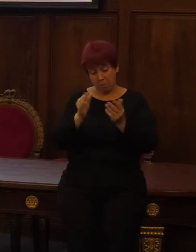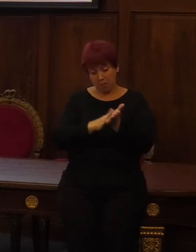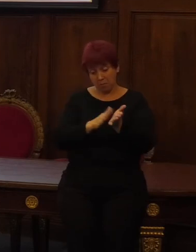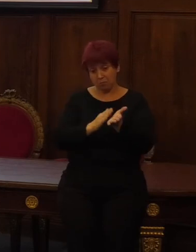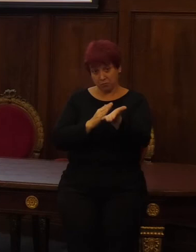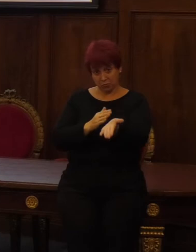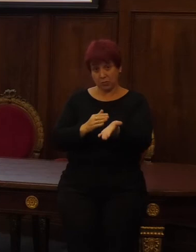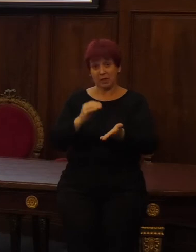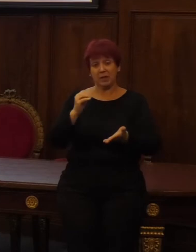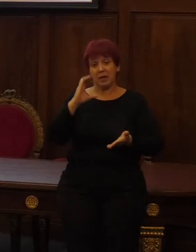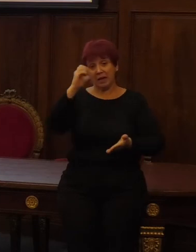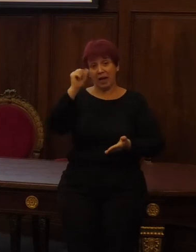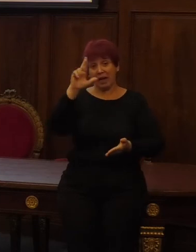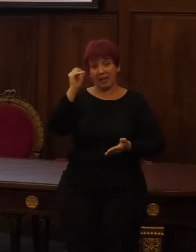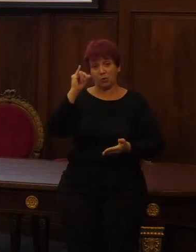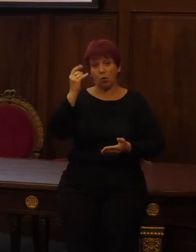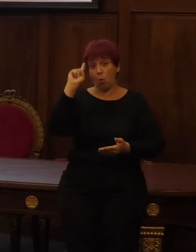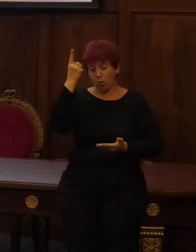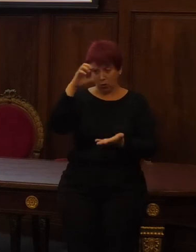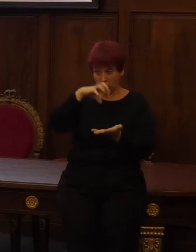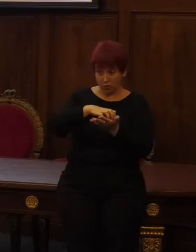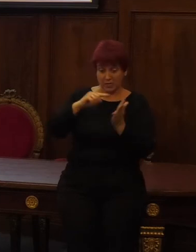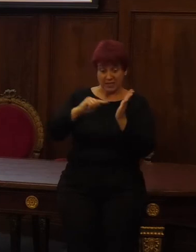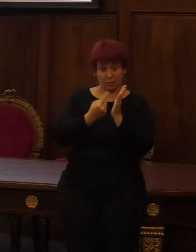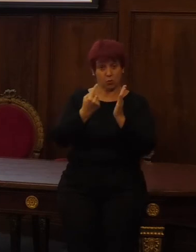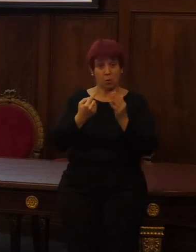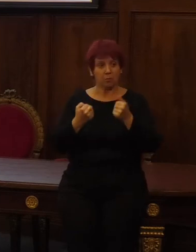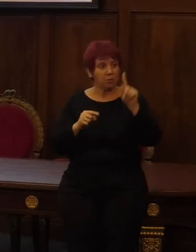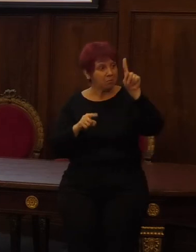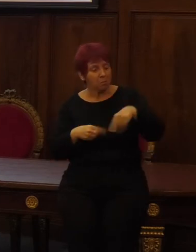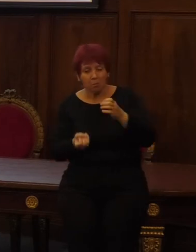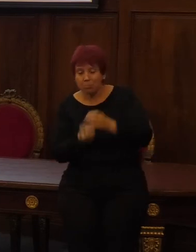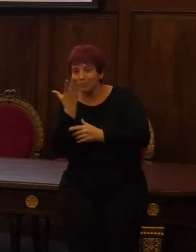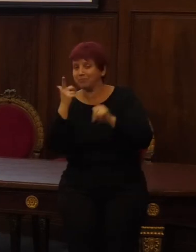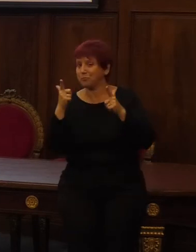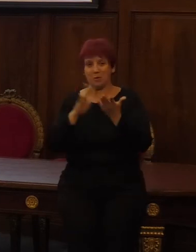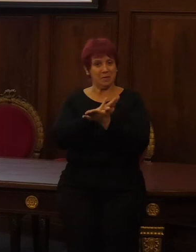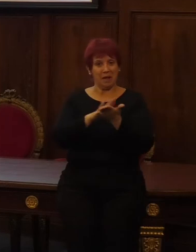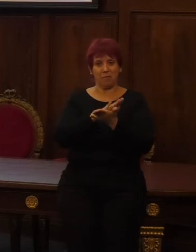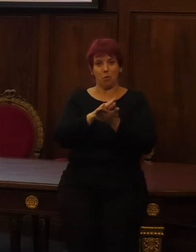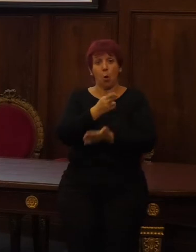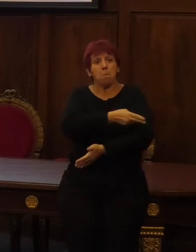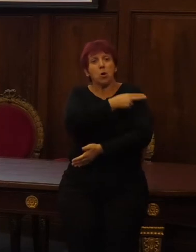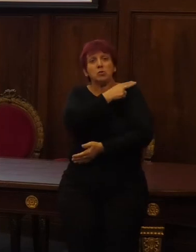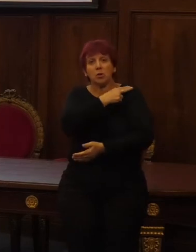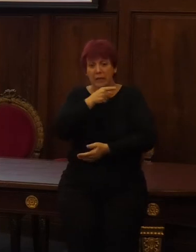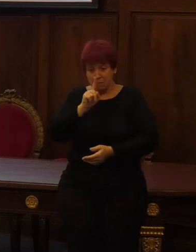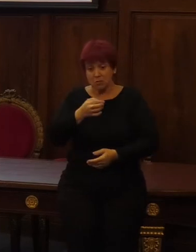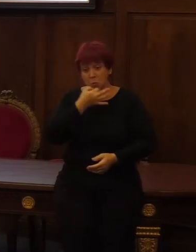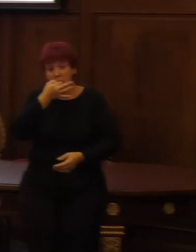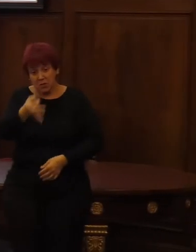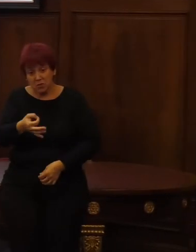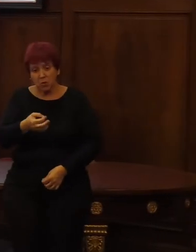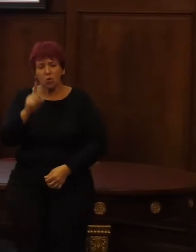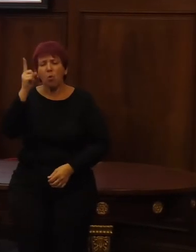documentos de Juan Carlos Carrasco con el Centro Único también. Todavía no aparece el tema de la población. Cuando hablo de